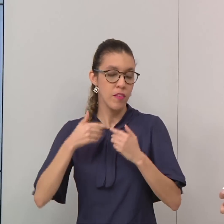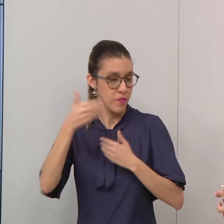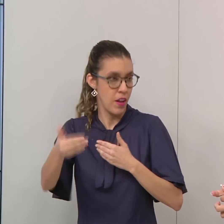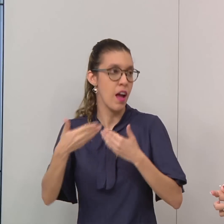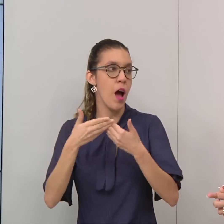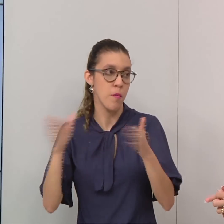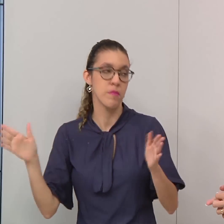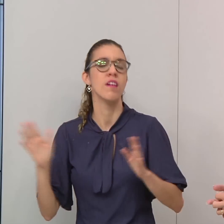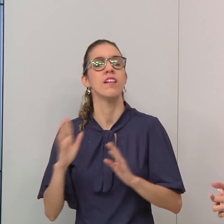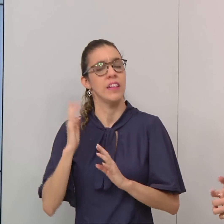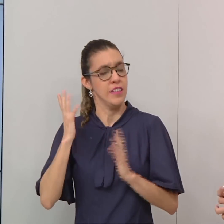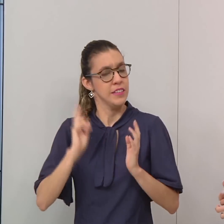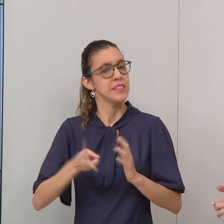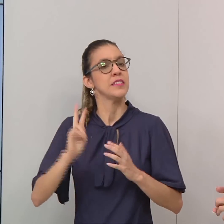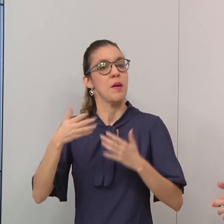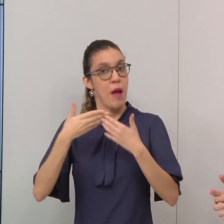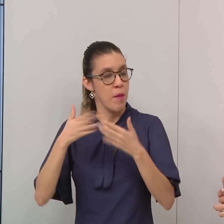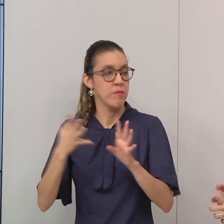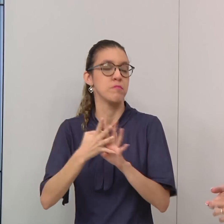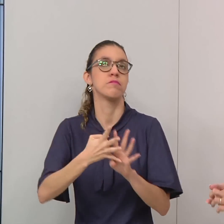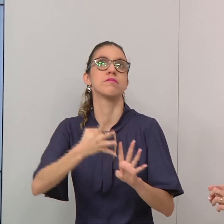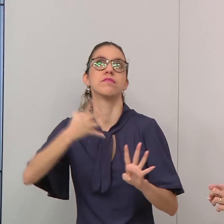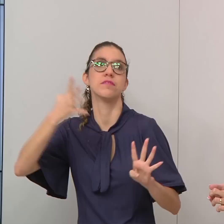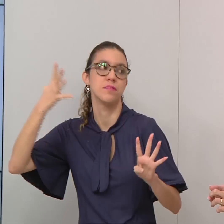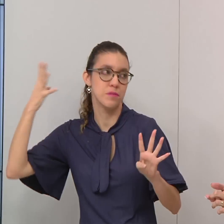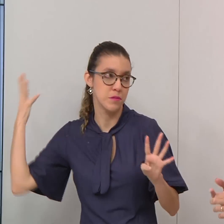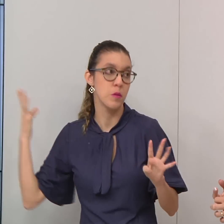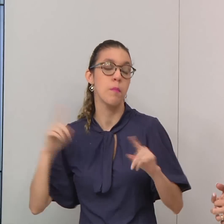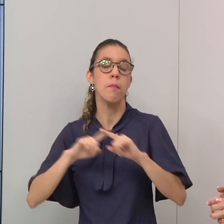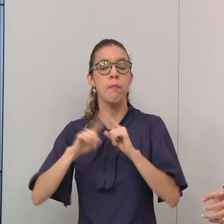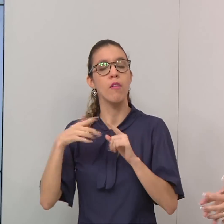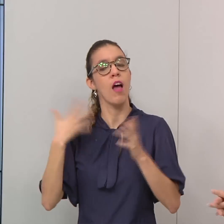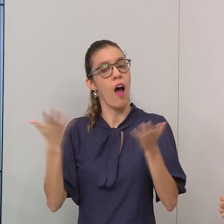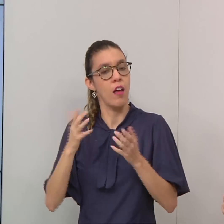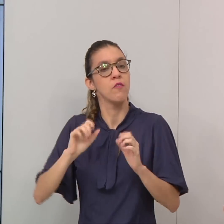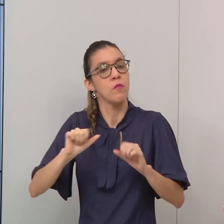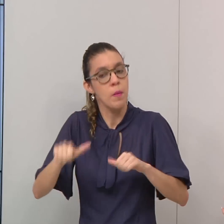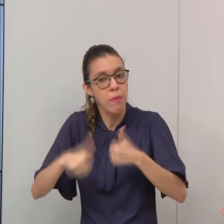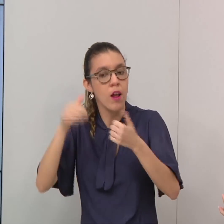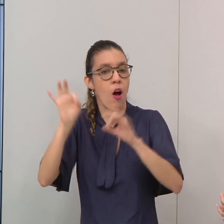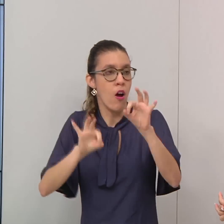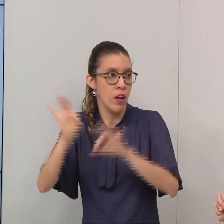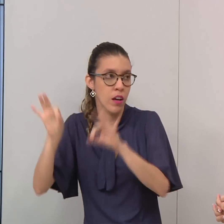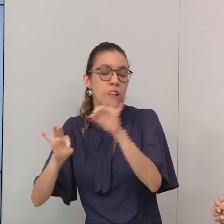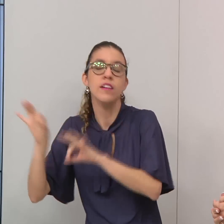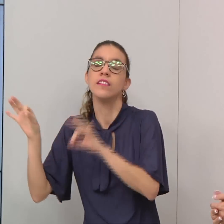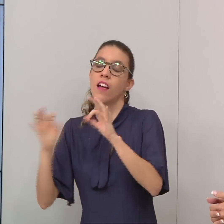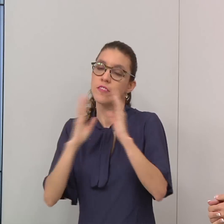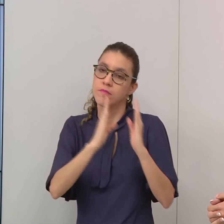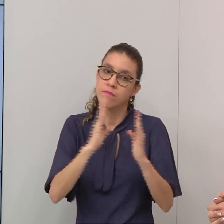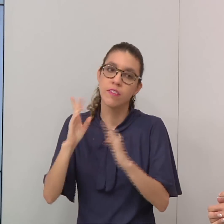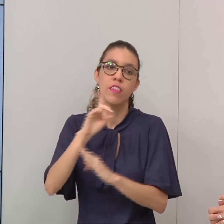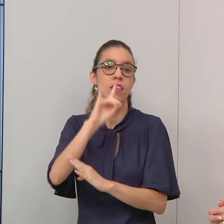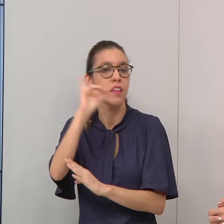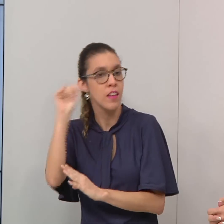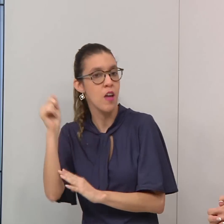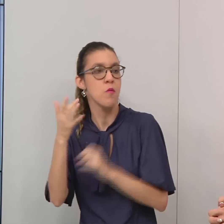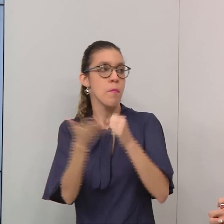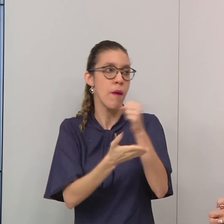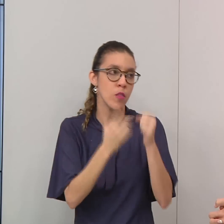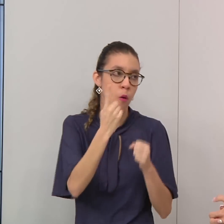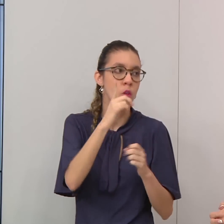Sim, teve muitas pessoas fazendo a inscrição. Foi uma fila imensa. Foi muita